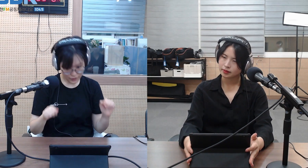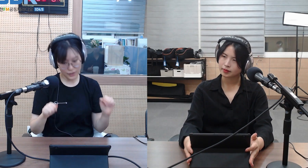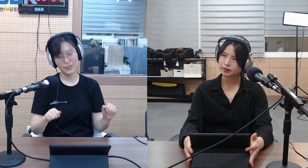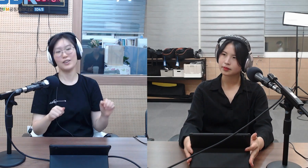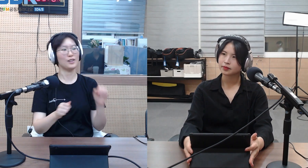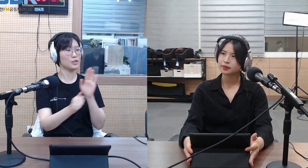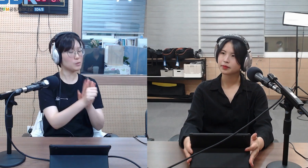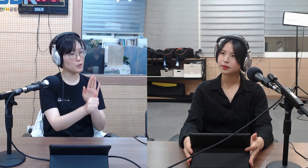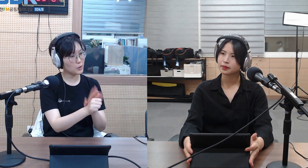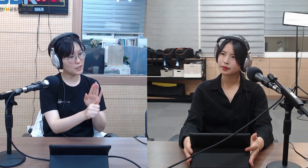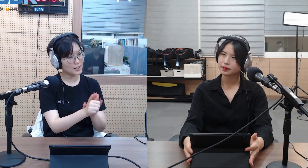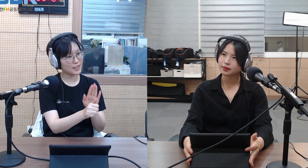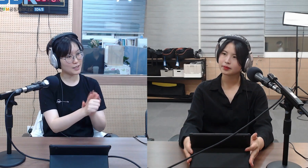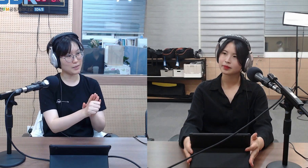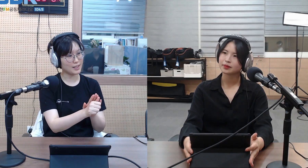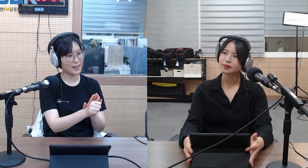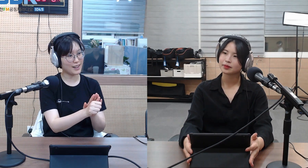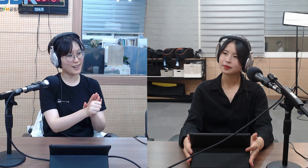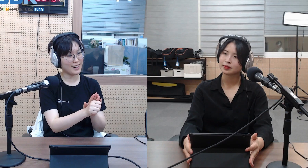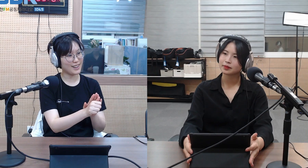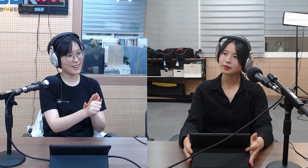안녕하세요. 주문 도와드리겠습니다.